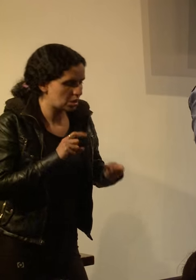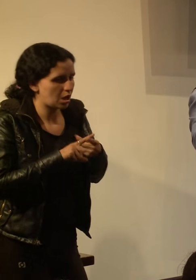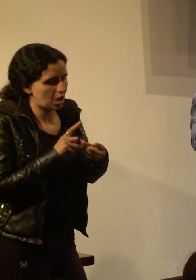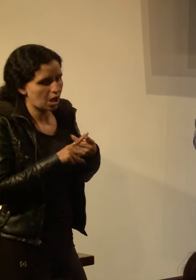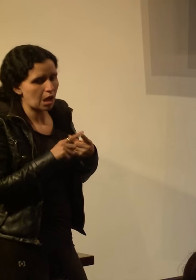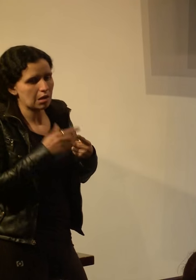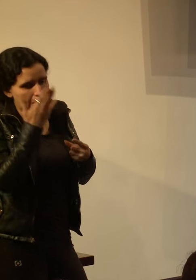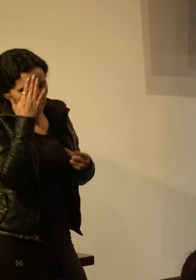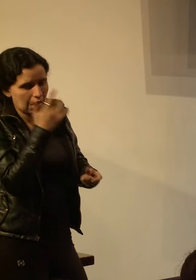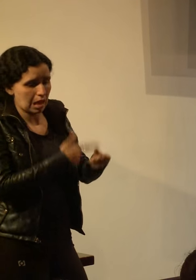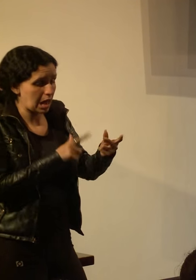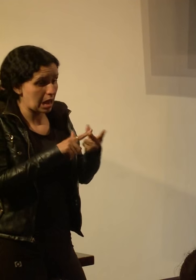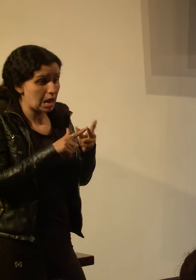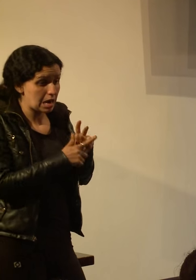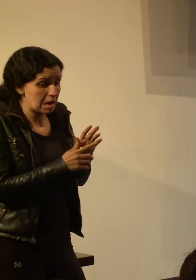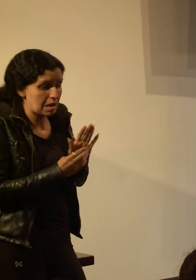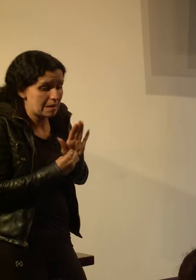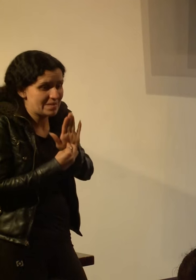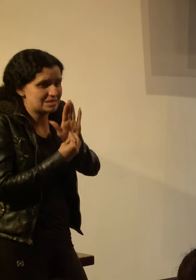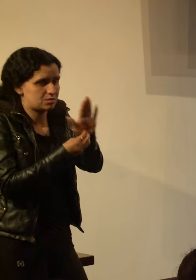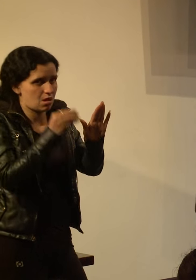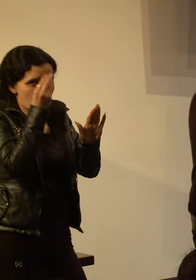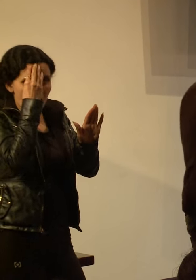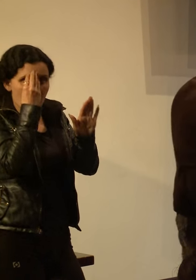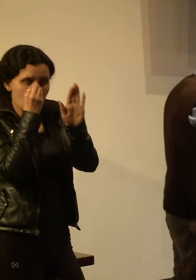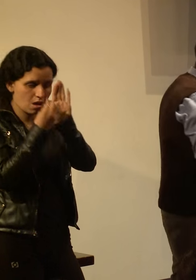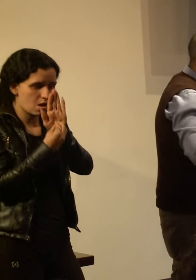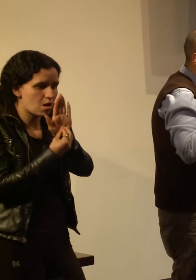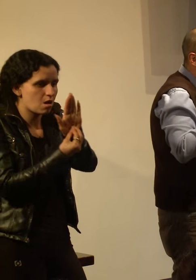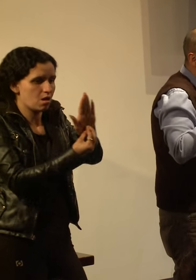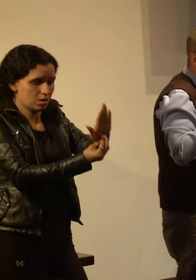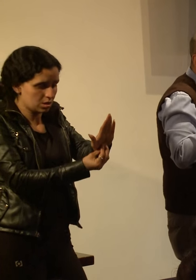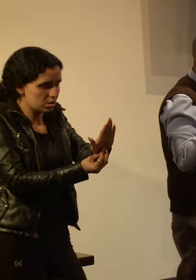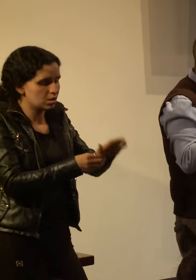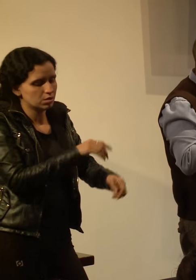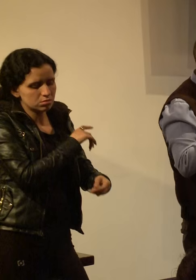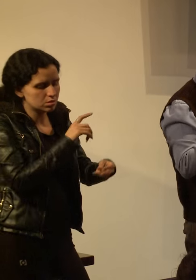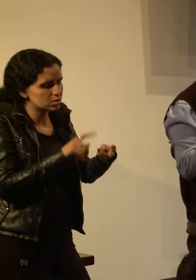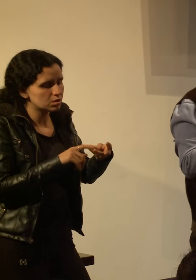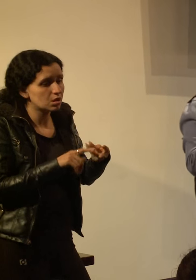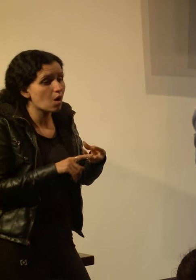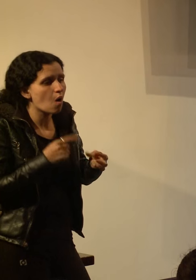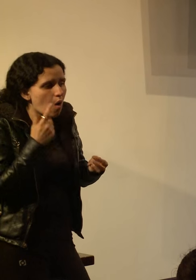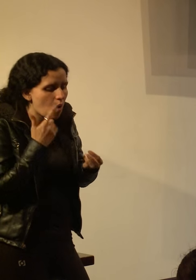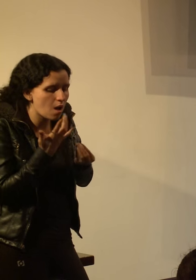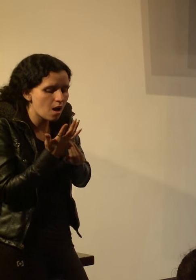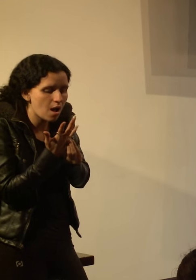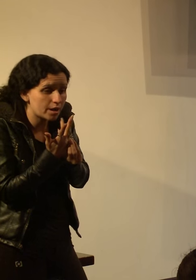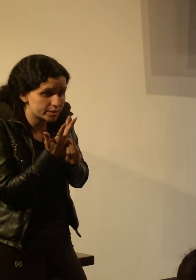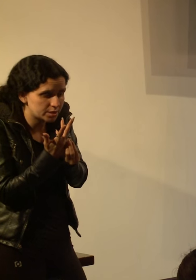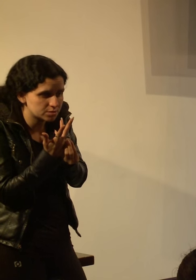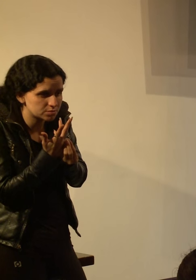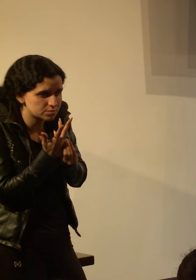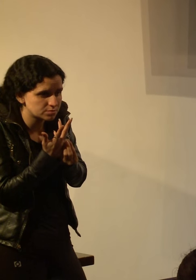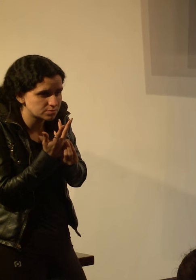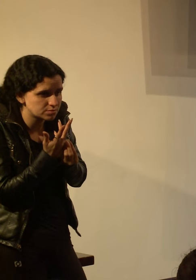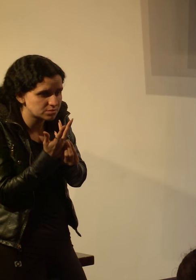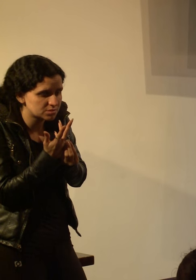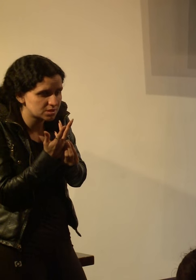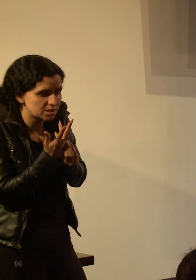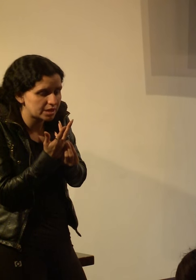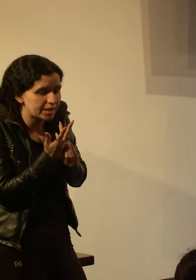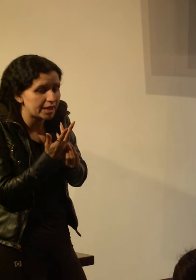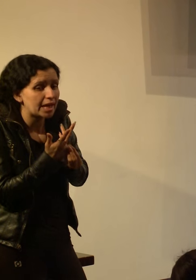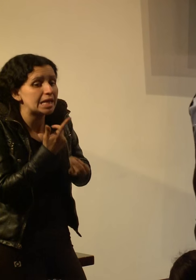ya la cosa empieza a complicarse, porque pueden entonces acercarse a la idea de arte. Y es que, ¿ustedes se han dado cuenta que el arte siempre está diciendo algo que no está en la